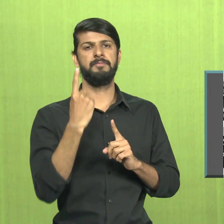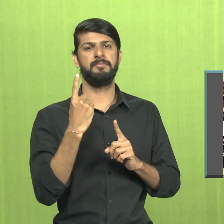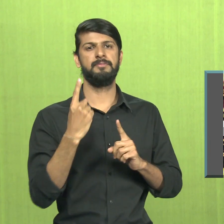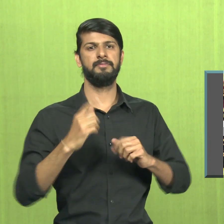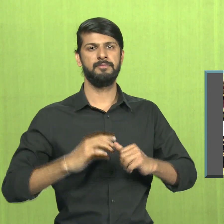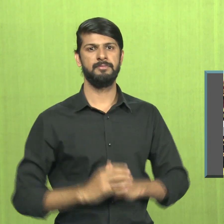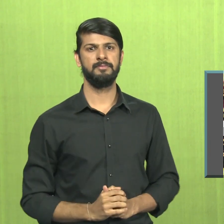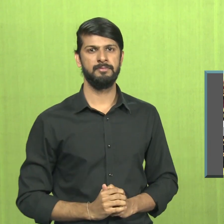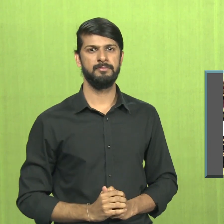कि पार्ट--12